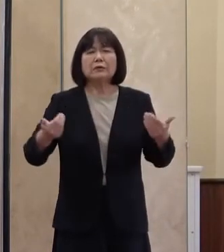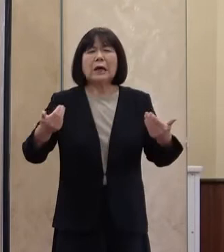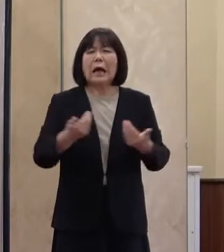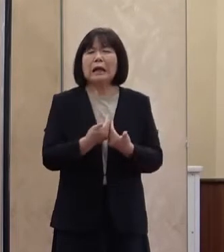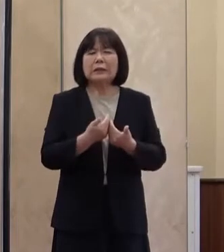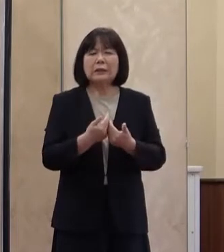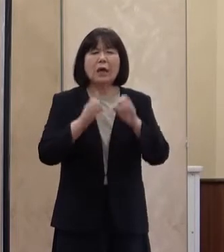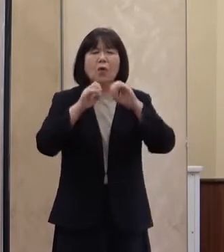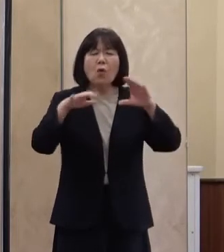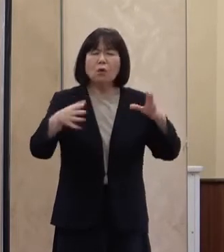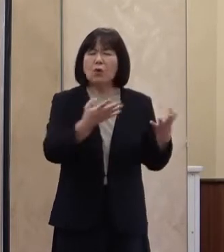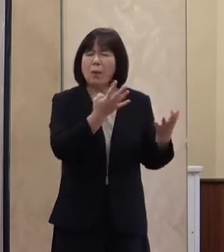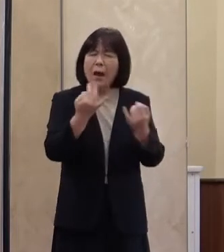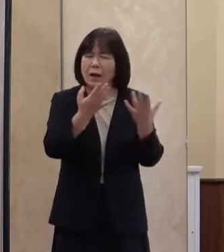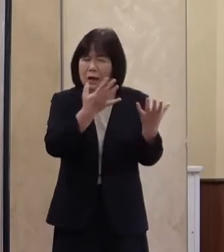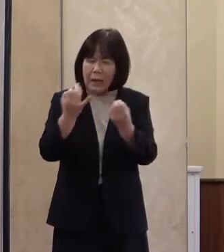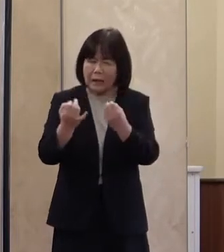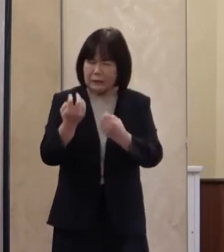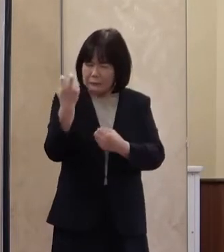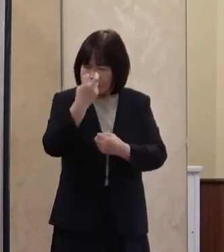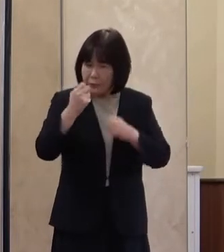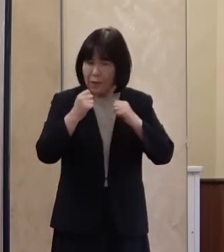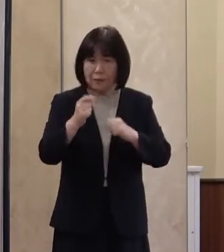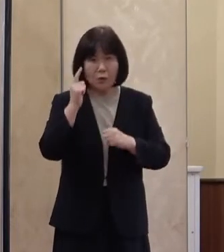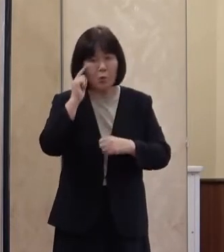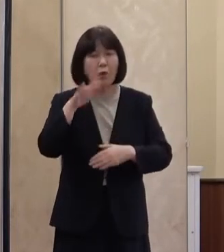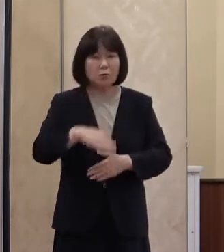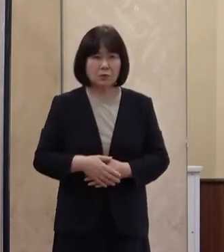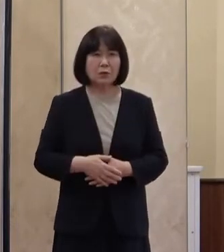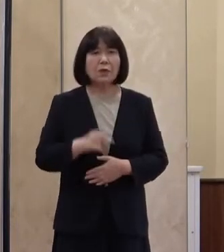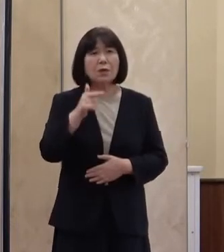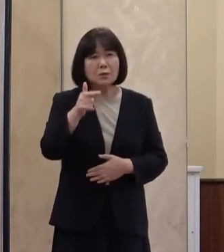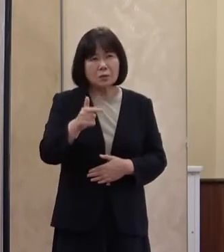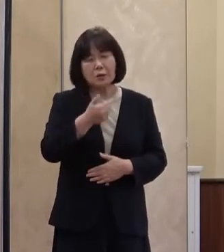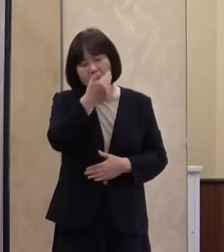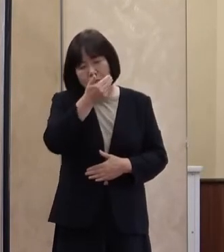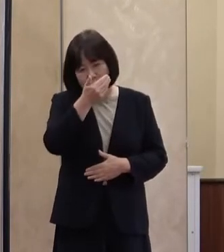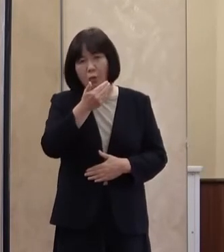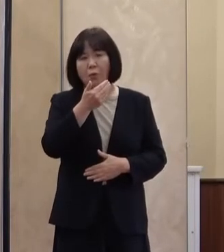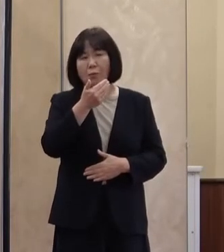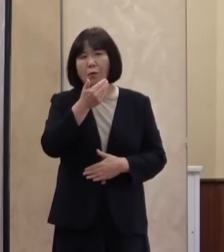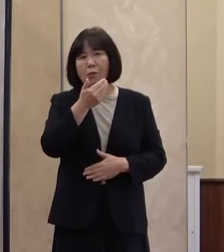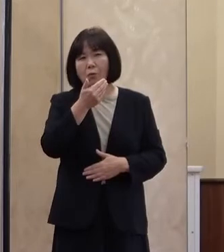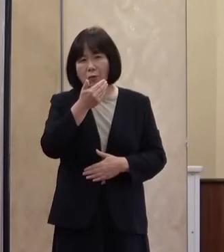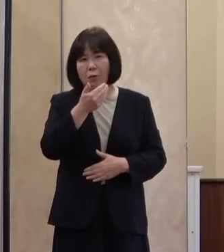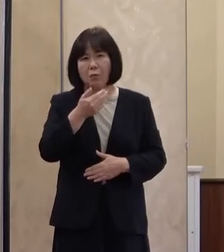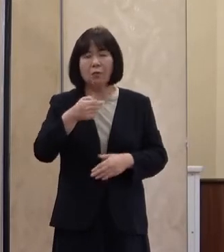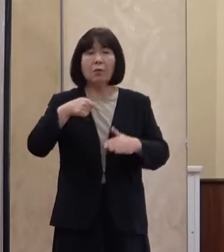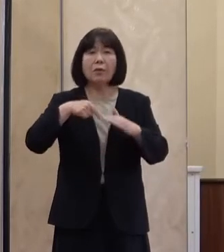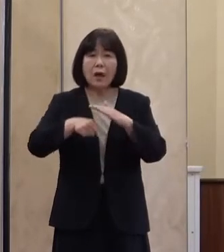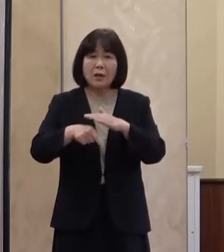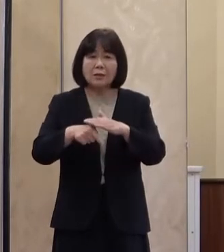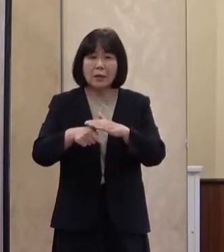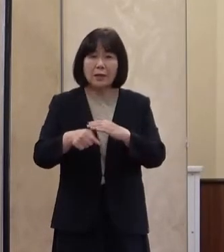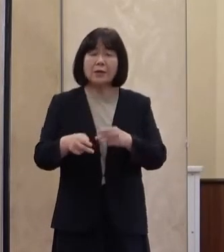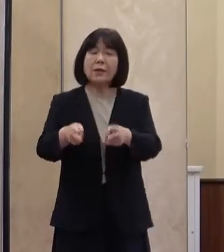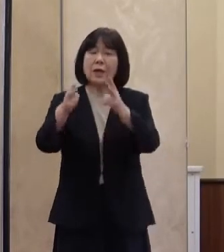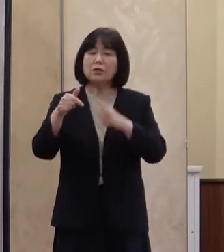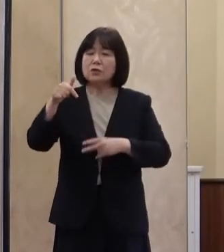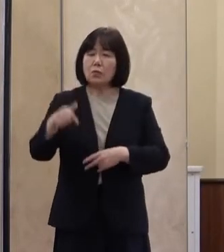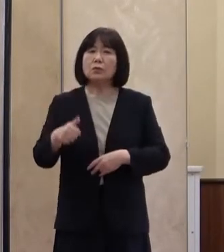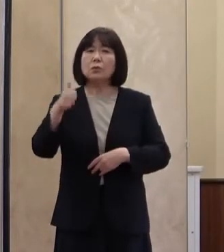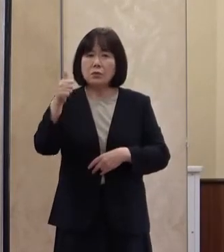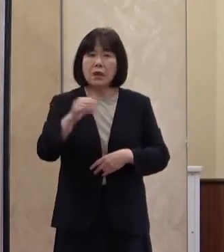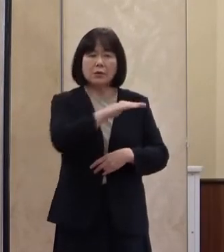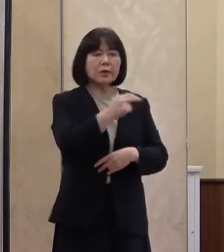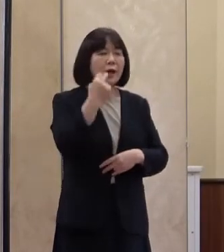生懸命なんとかなんかないかみたいな荒探しが多いんですけど、それ非常に重要なことだと思うんですね。なんで橋本さんと平松さんの時それできてこなかったんです